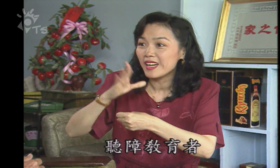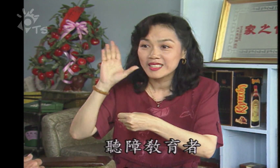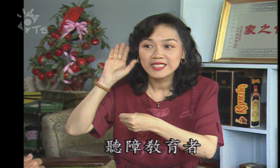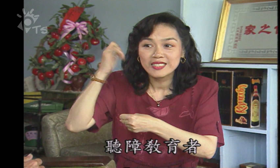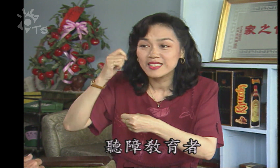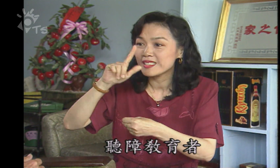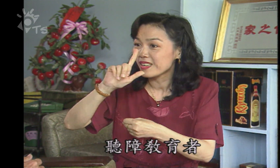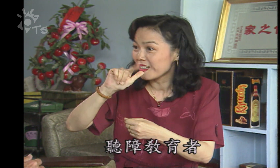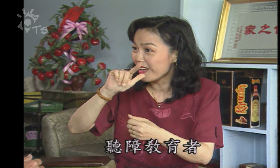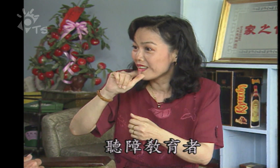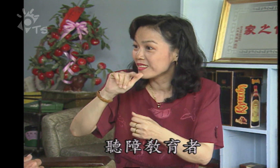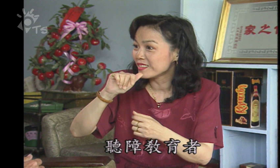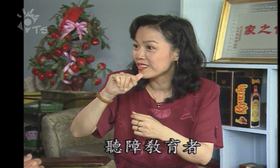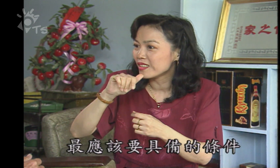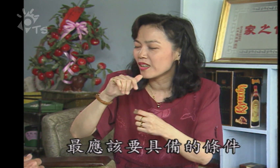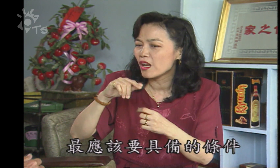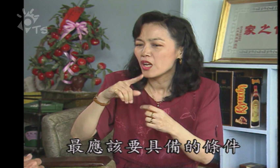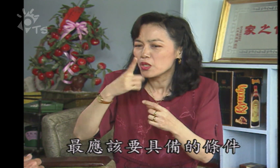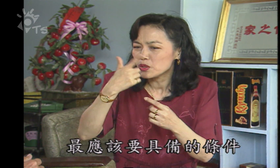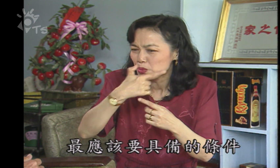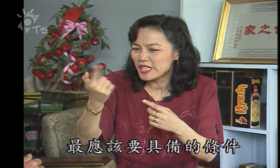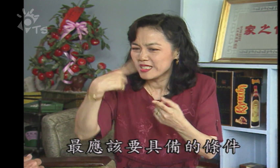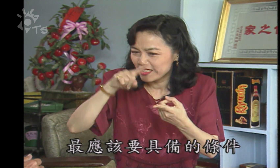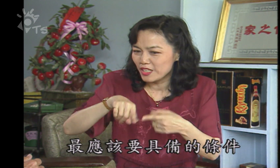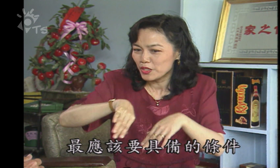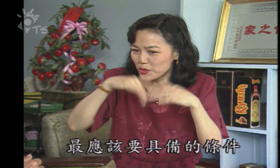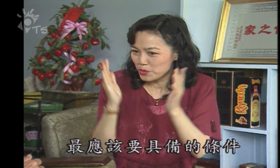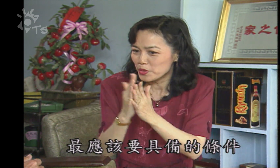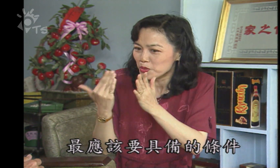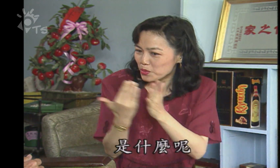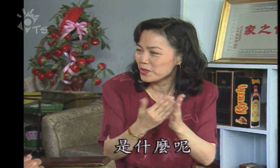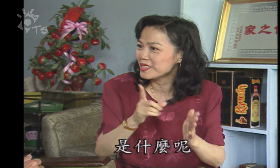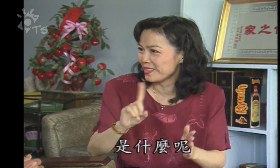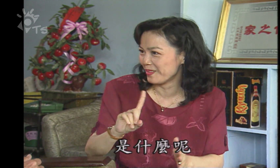障教育者最应该要具备的条件是什么呢？